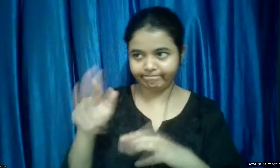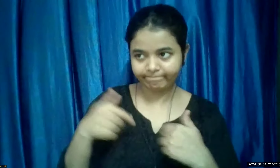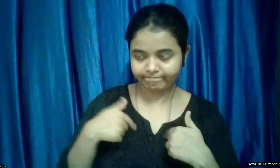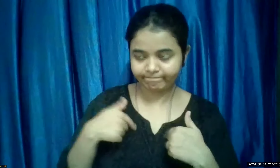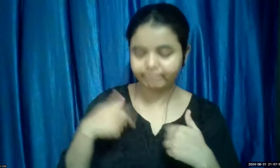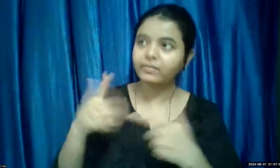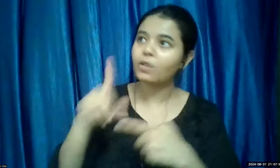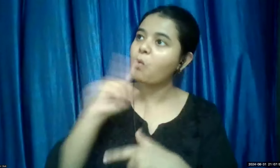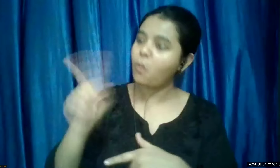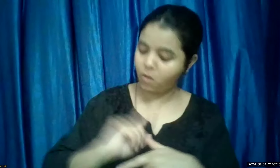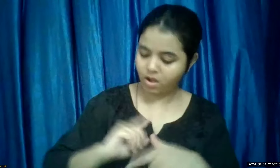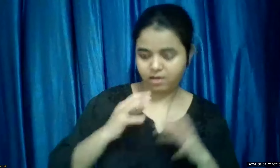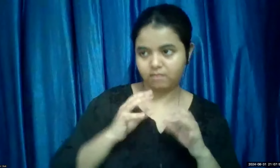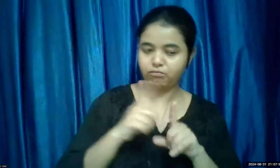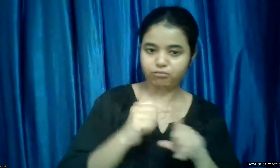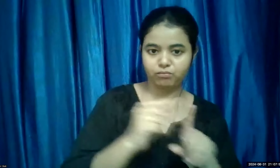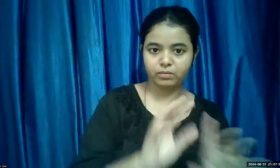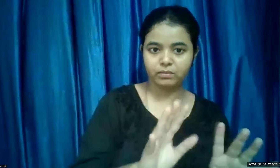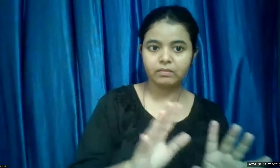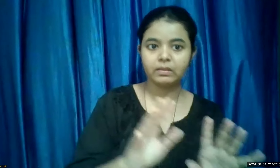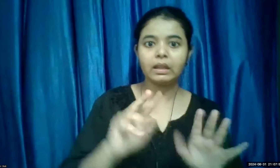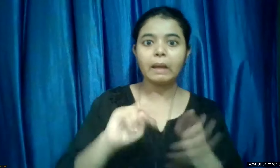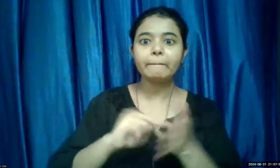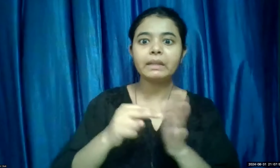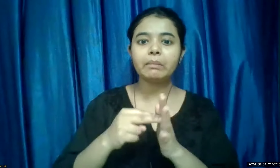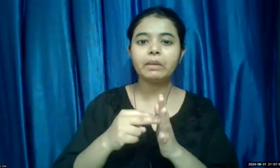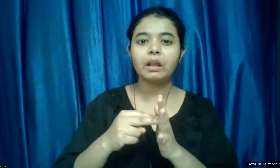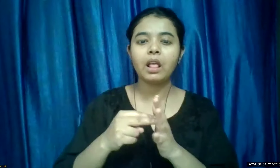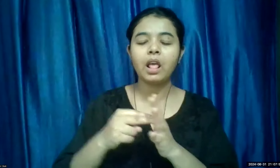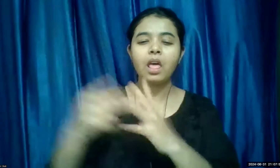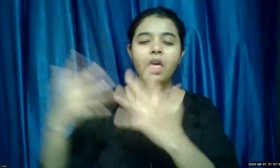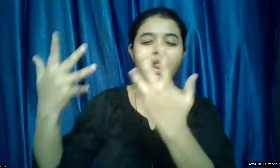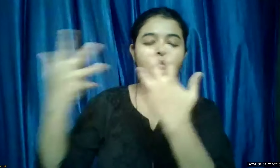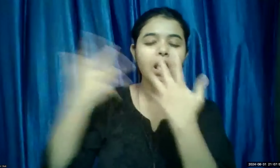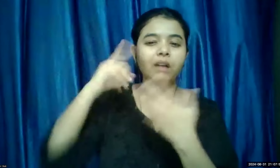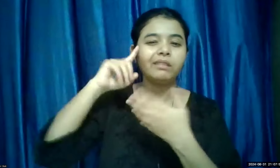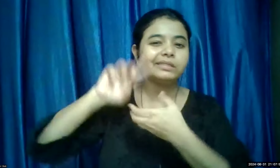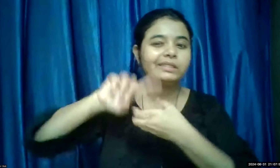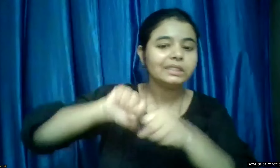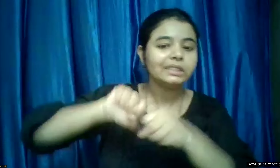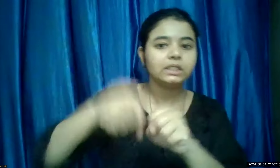ले लें, तो क्या होता है, हमारा एक्सप्लॉयटेशन होता है, हमारा शोषण किया जाता है